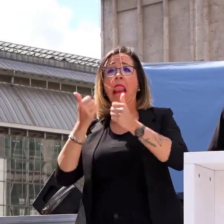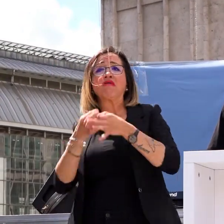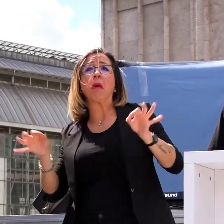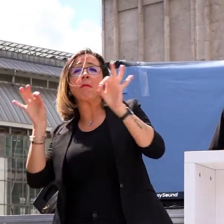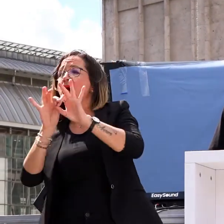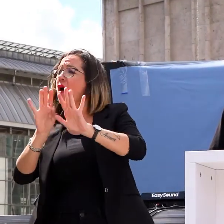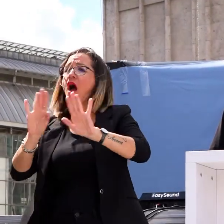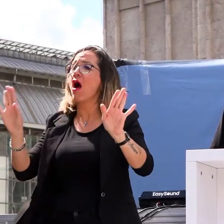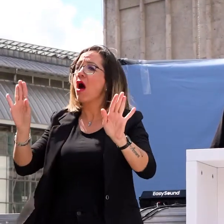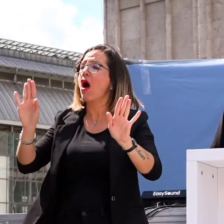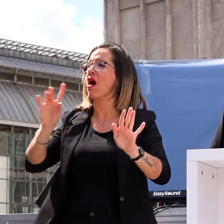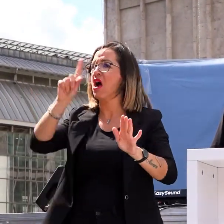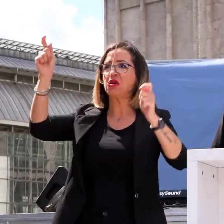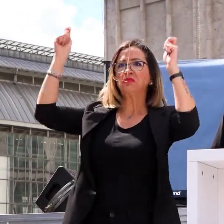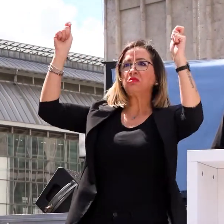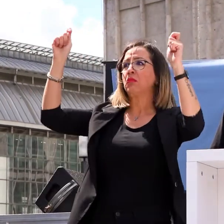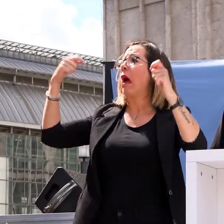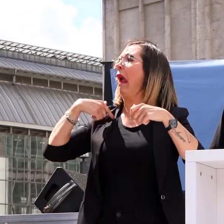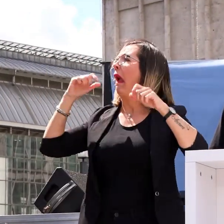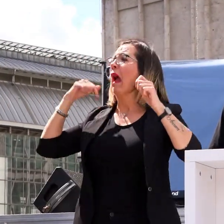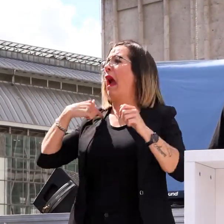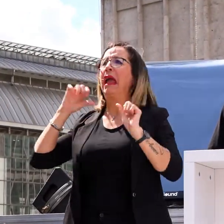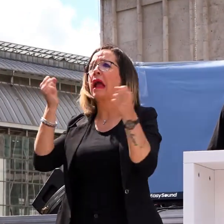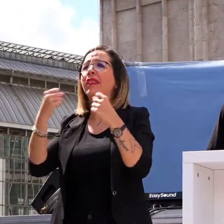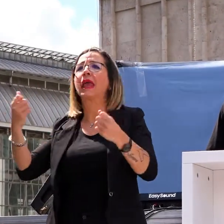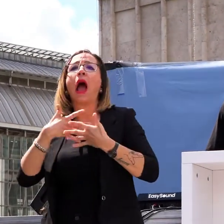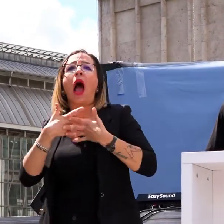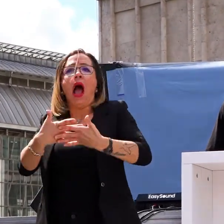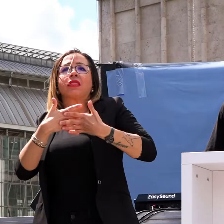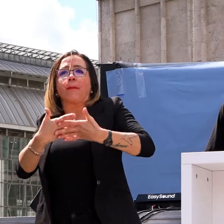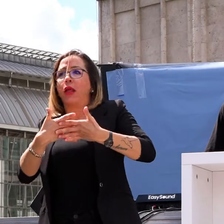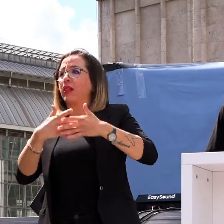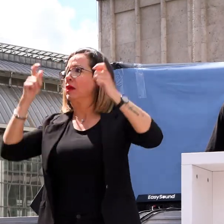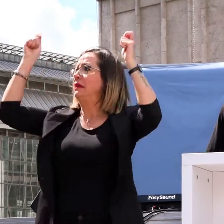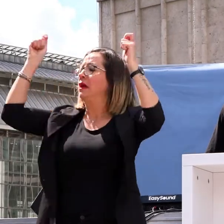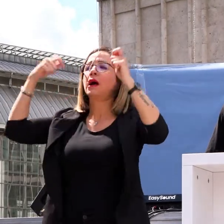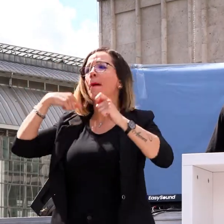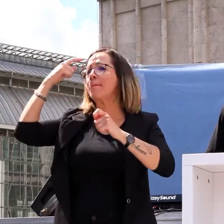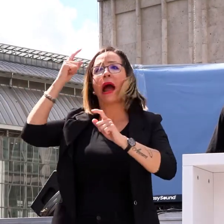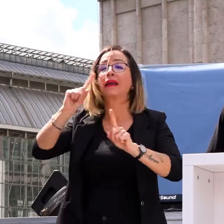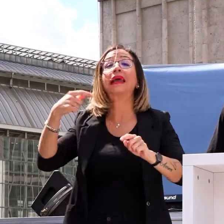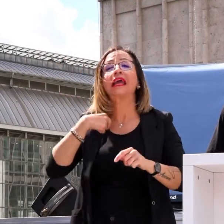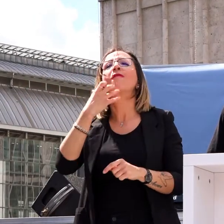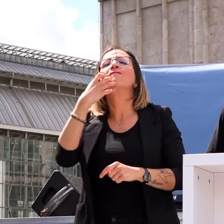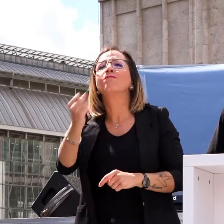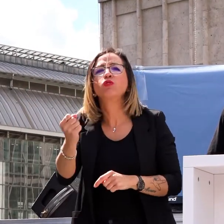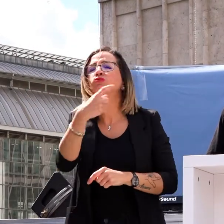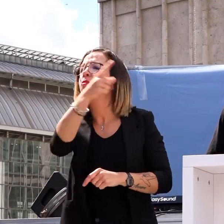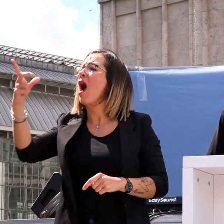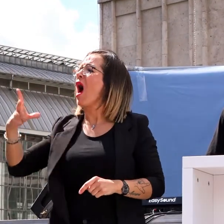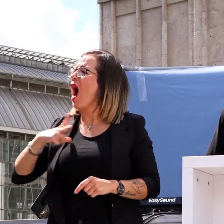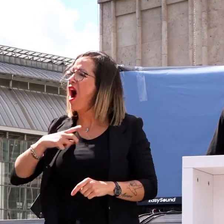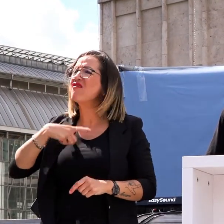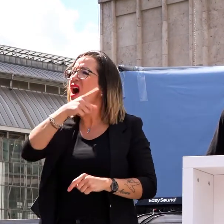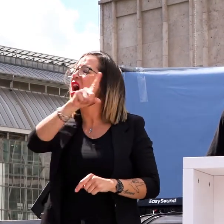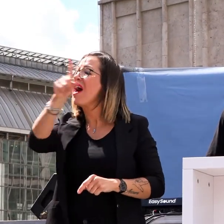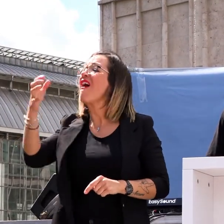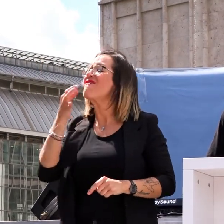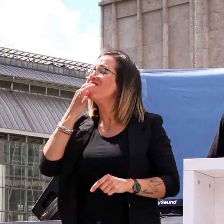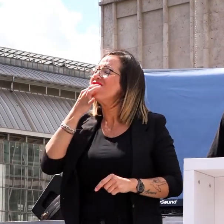eurer Hand, auf dem steht "I can breathe". Ich erwarte und wünsche mir gleichzeitig, dass auch ihr,